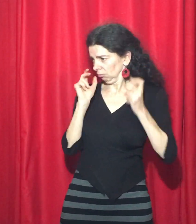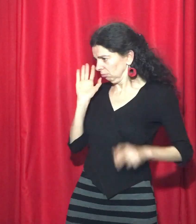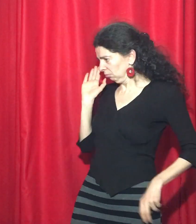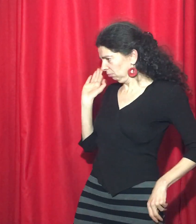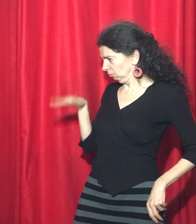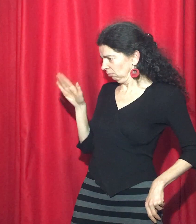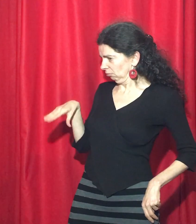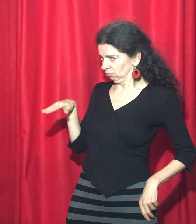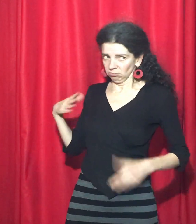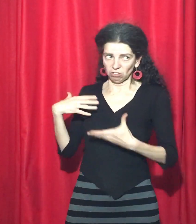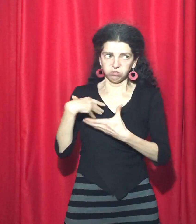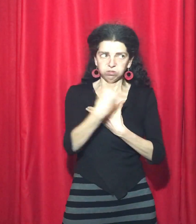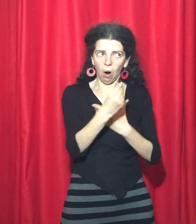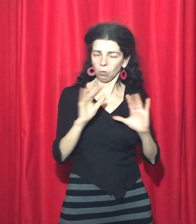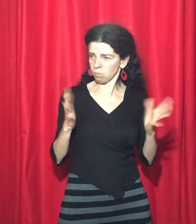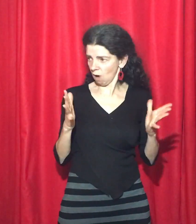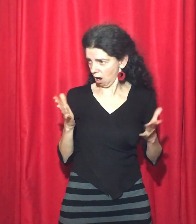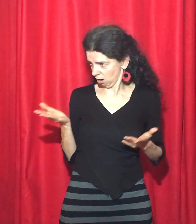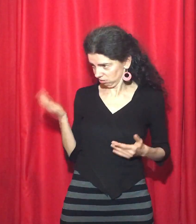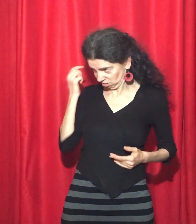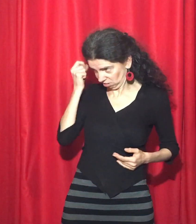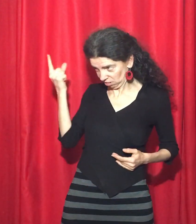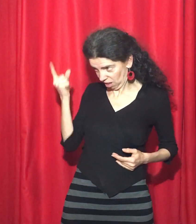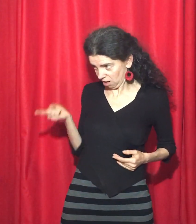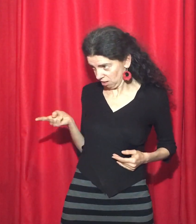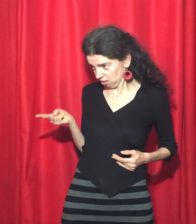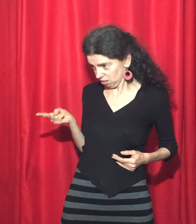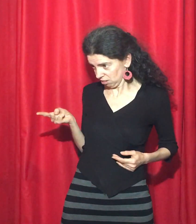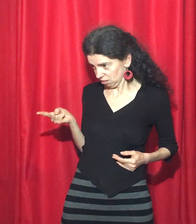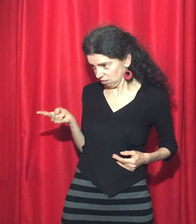« Qu'est-ce qu'on fait? T'as un plan ?» demanda Julie.